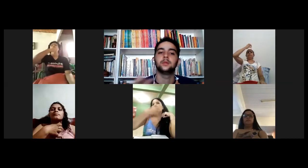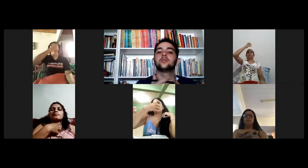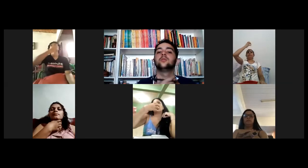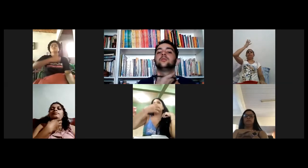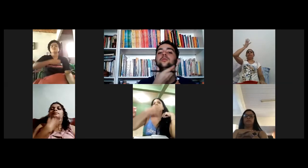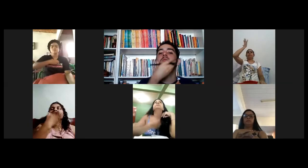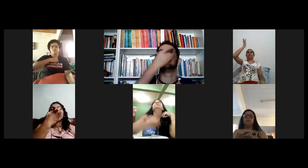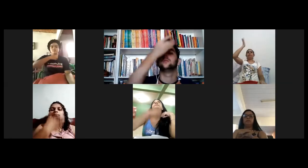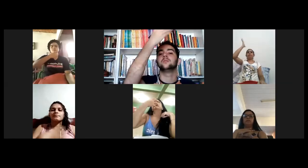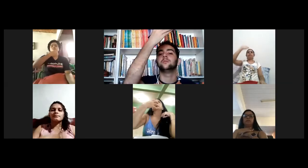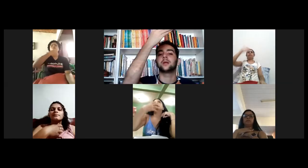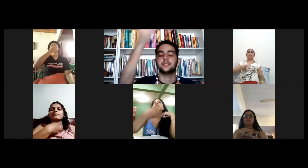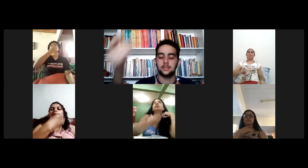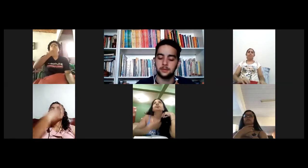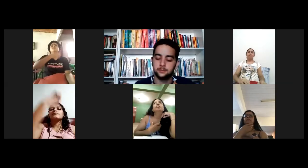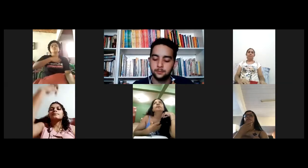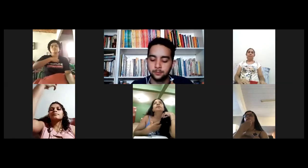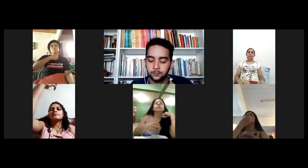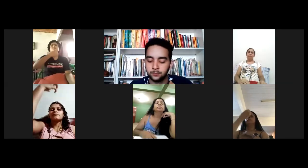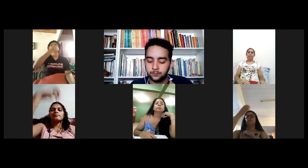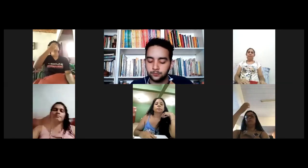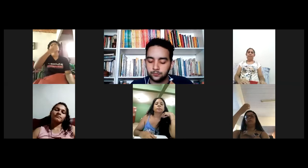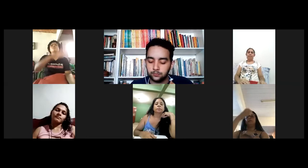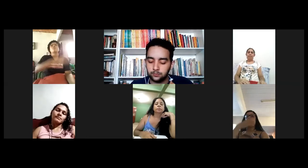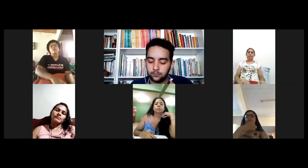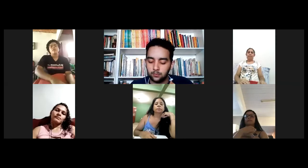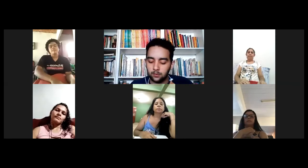Do pescoço para cima.